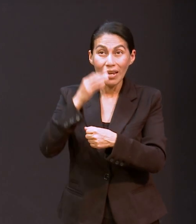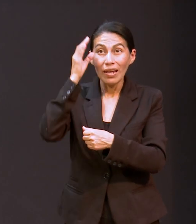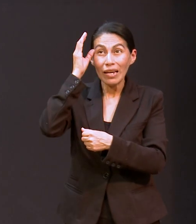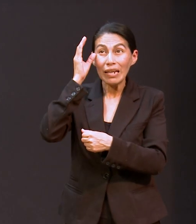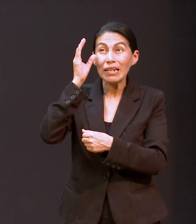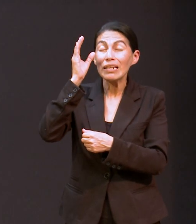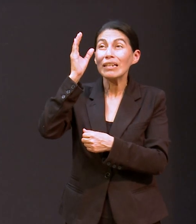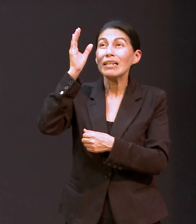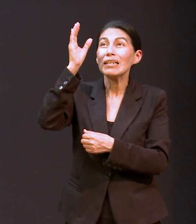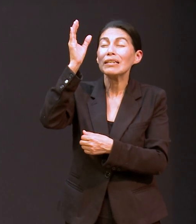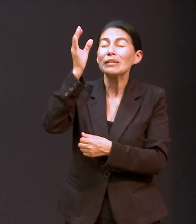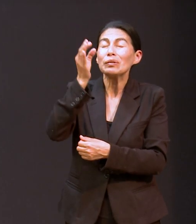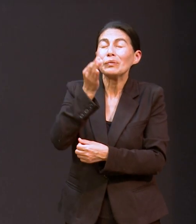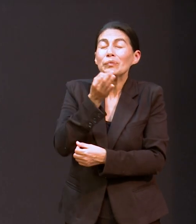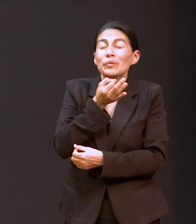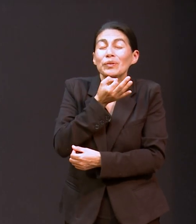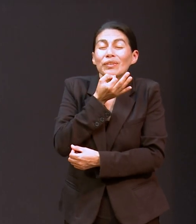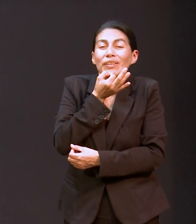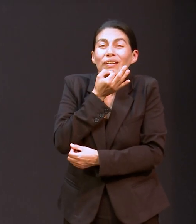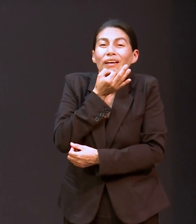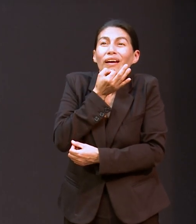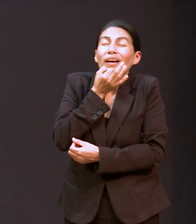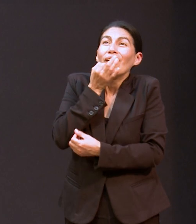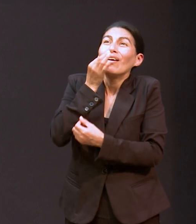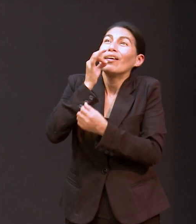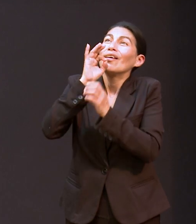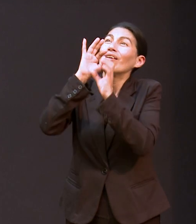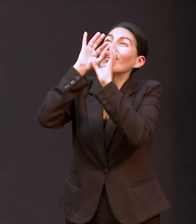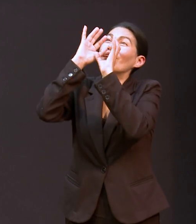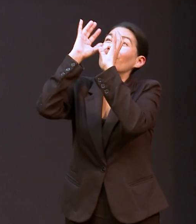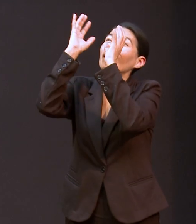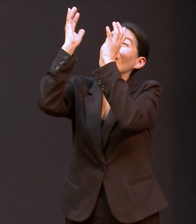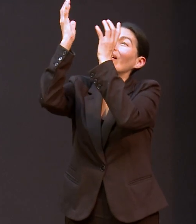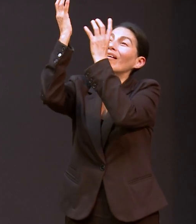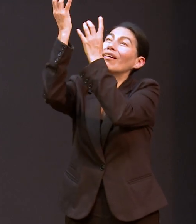Cristo está por regresar